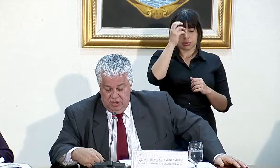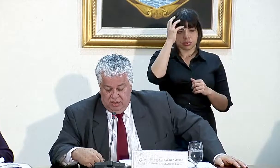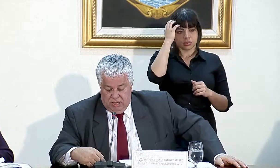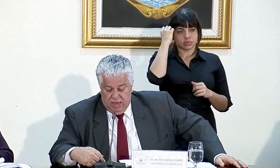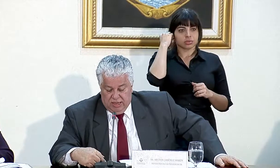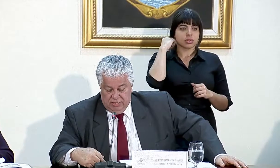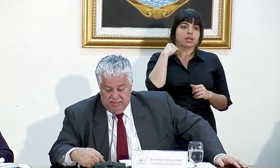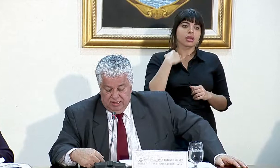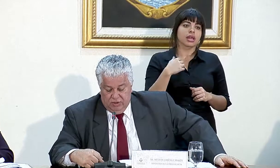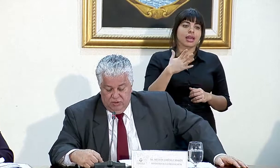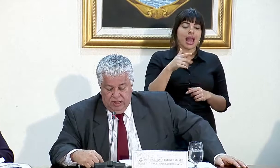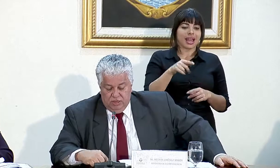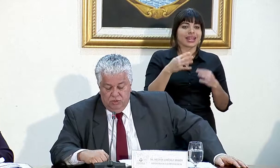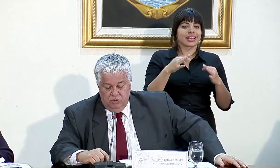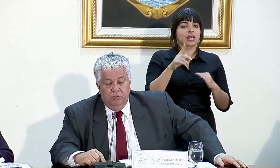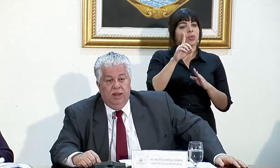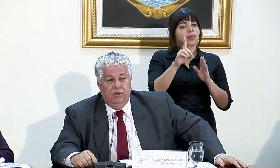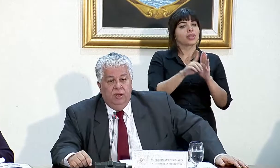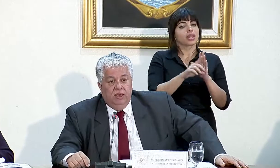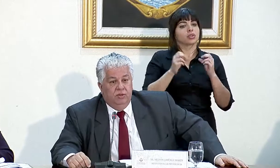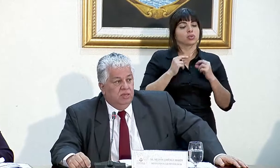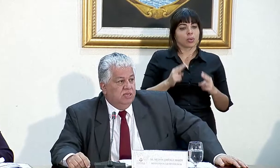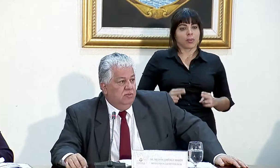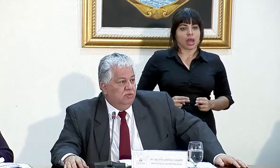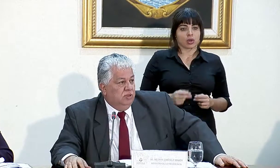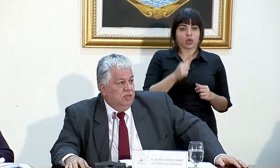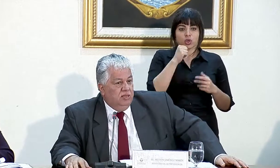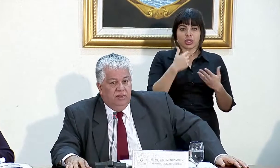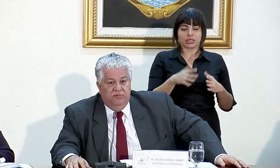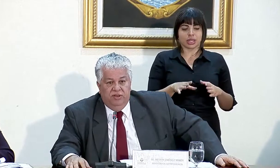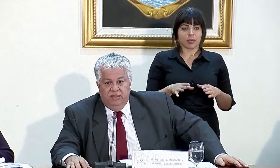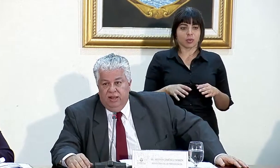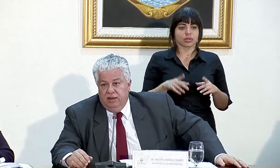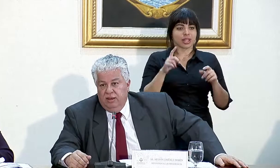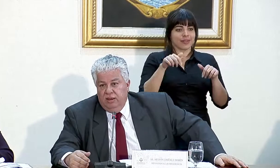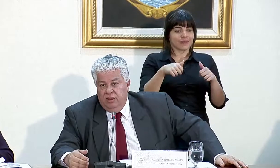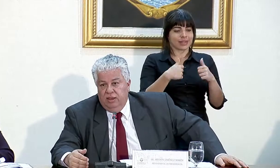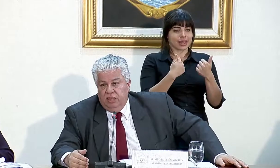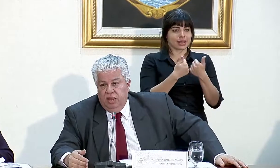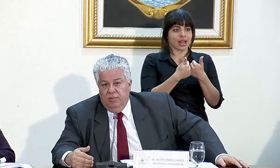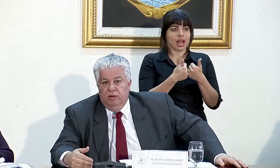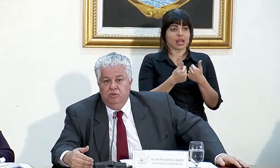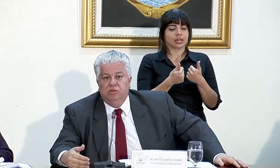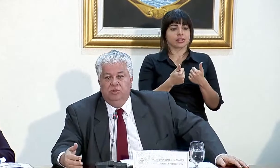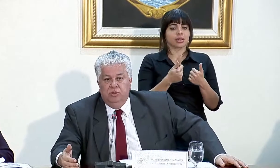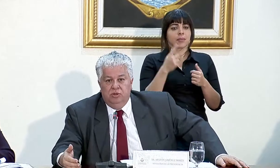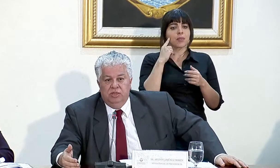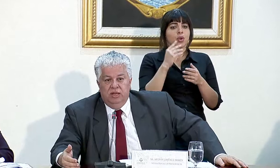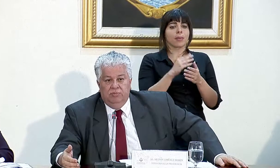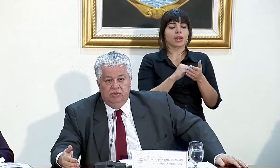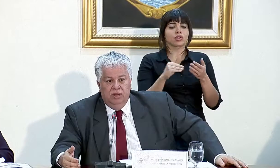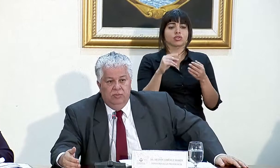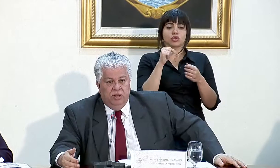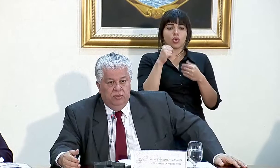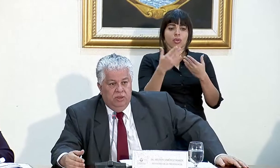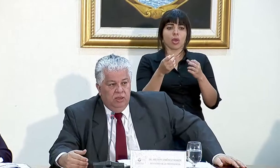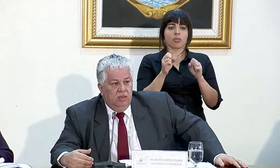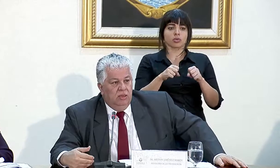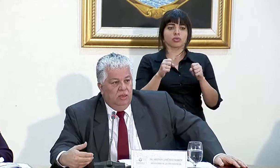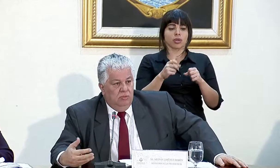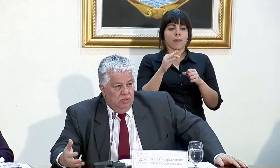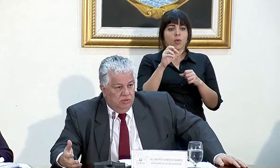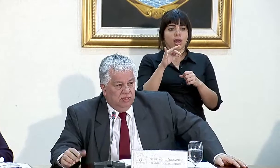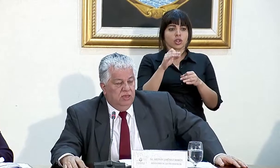decir que aquí se trata de un derecho humano, ¿verdad? Y no quisiéramos tener que enfrentar que al menos no se dé la posibilidad de